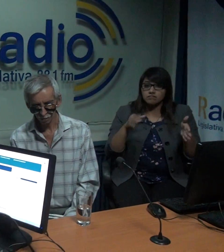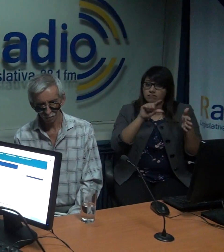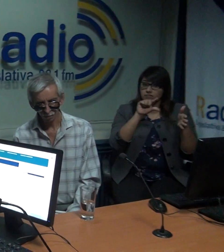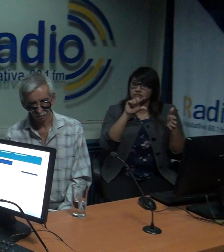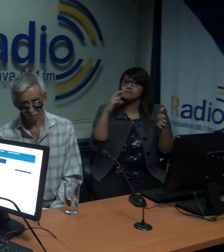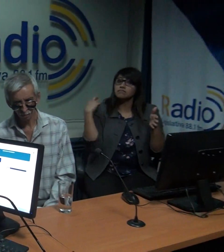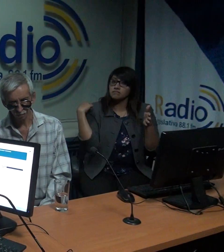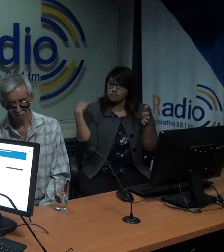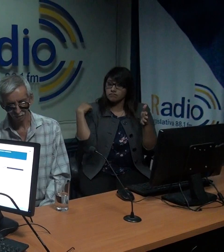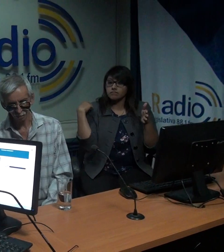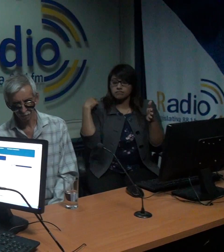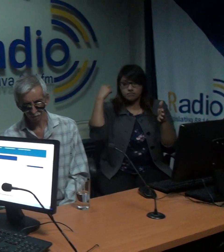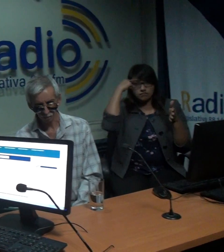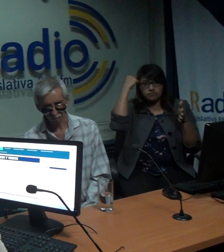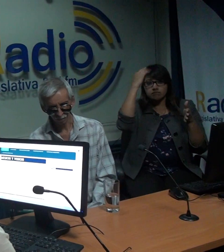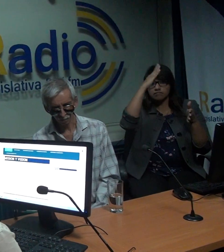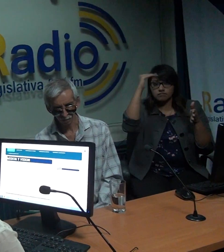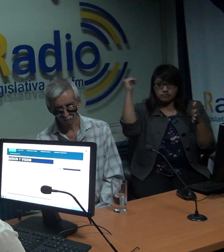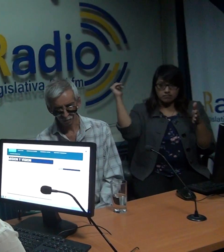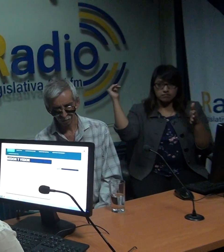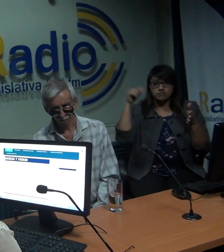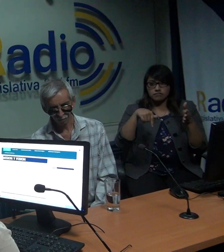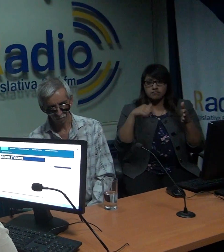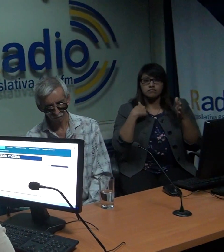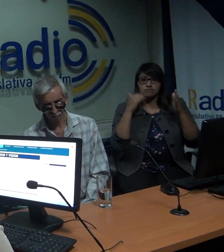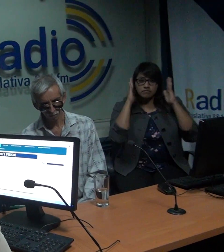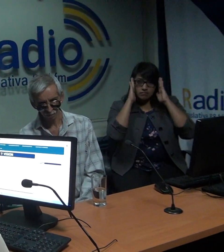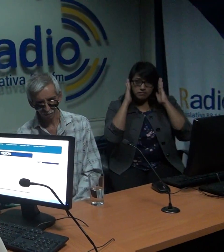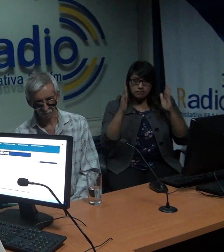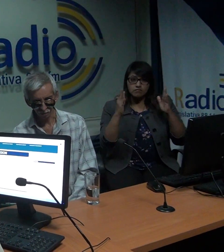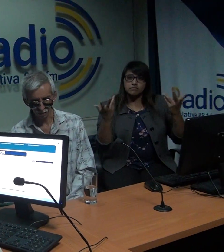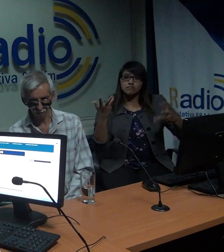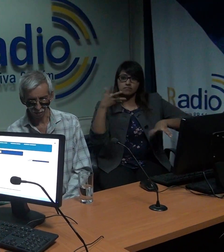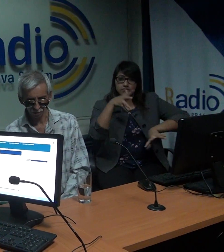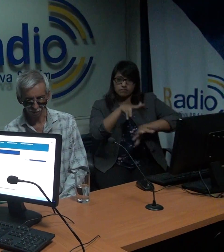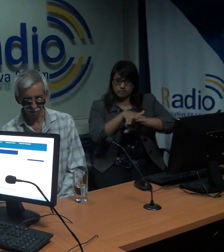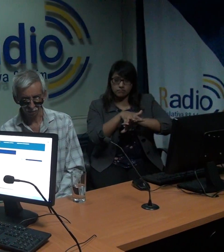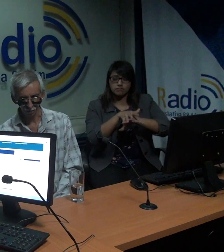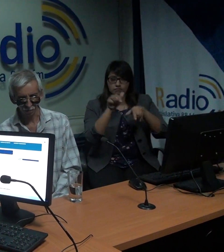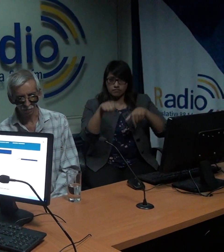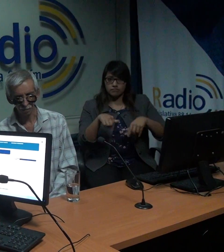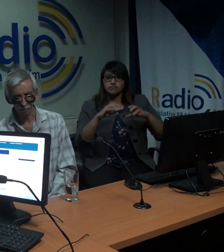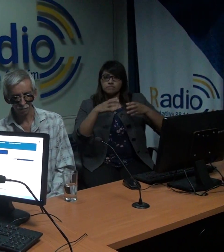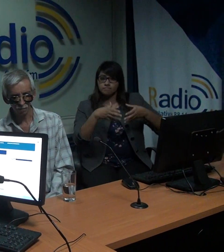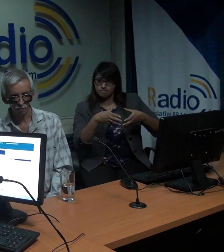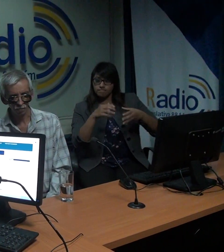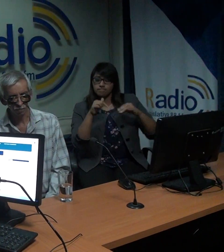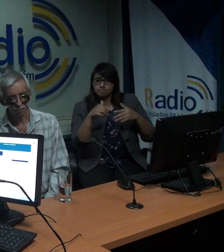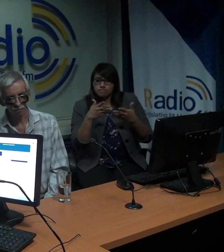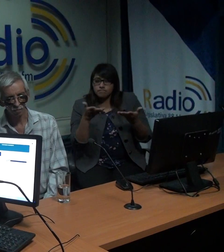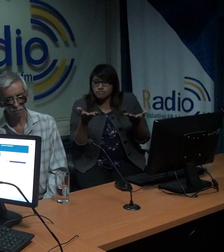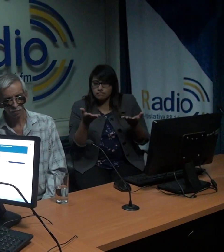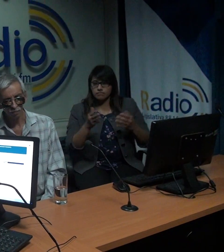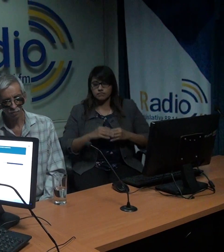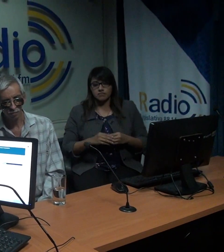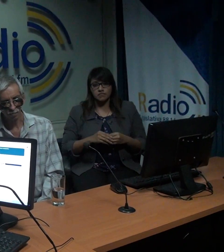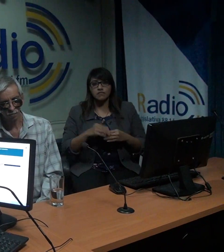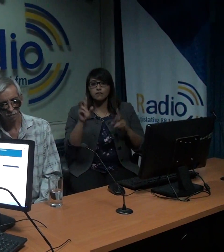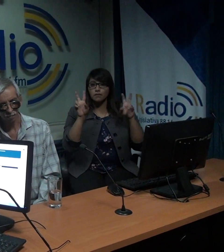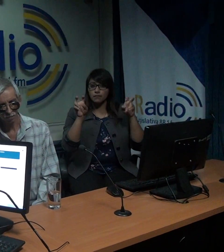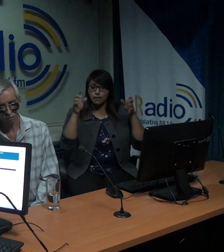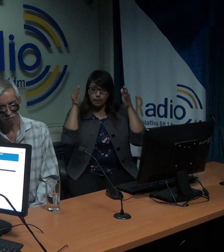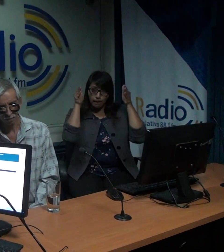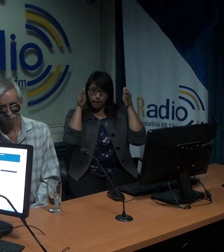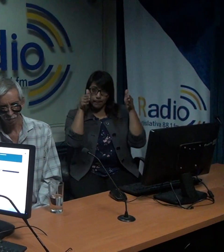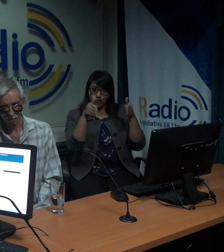ente rector también de la Política Nacional de Atención Integral a este sector. Hoy específicamente con el